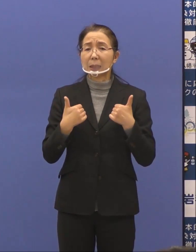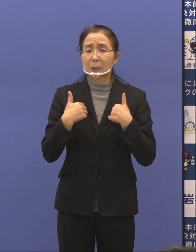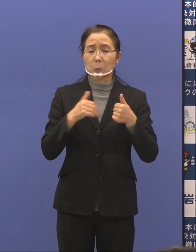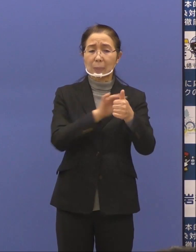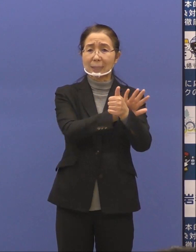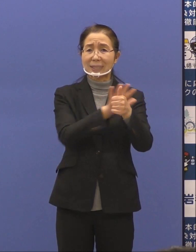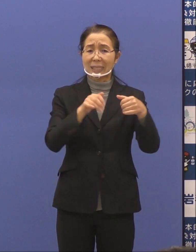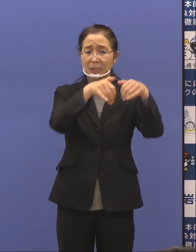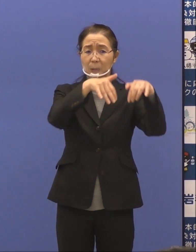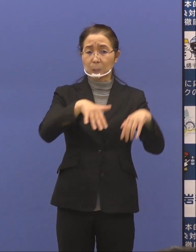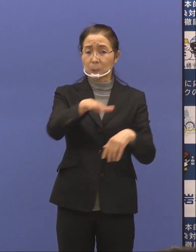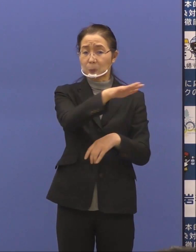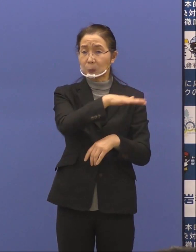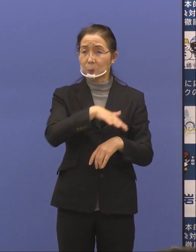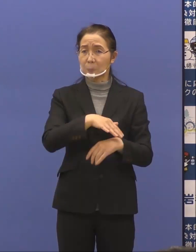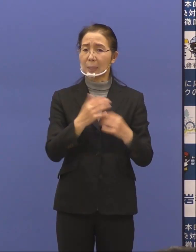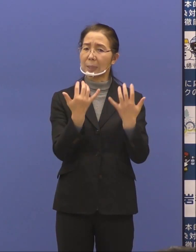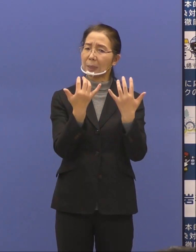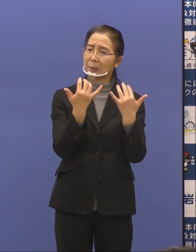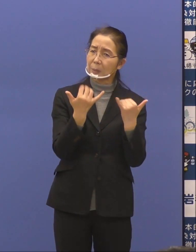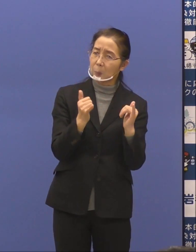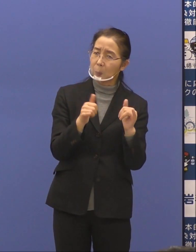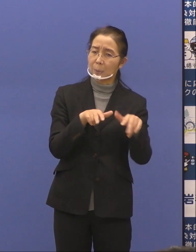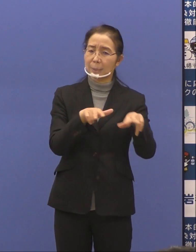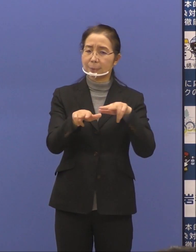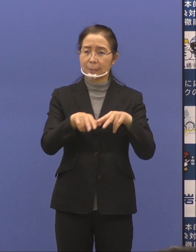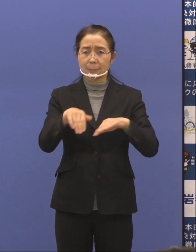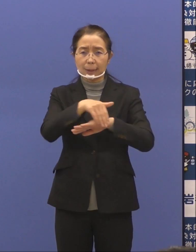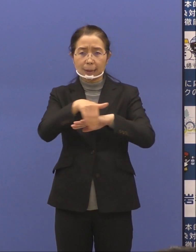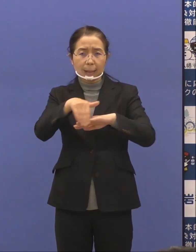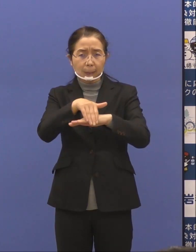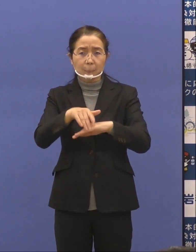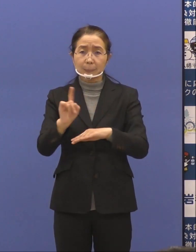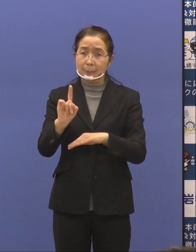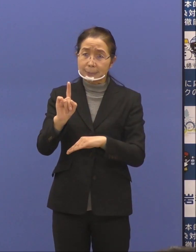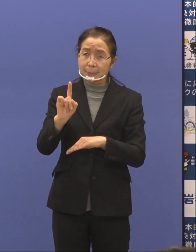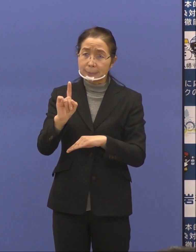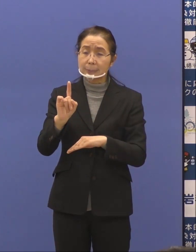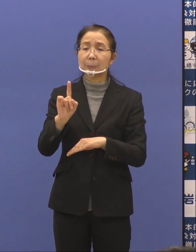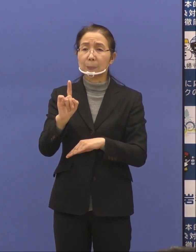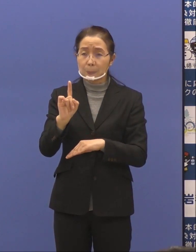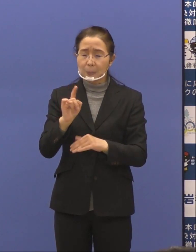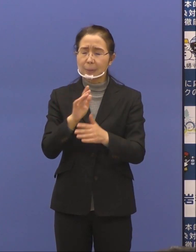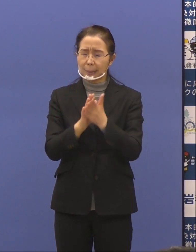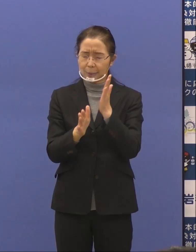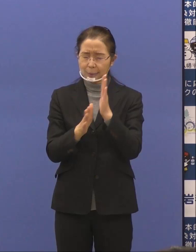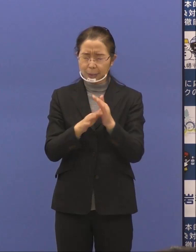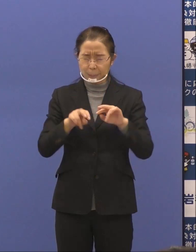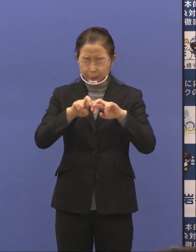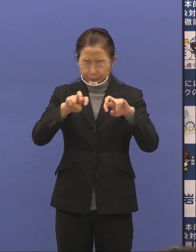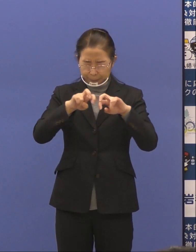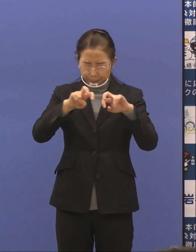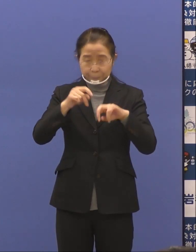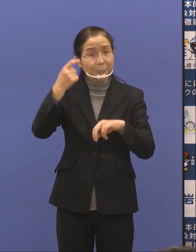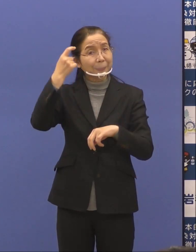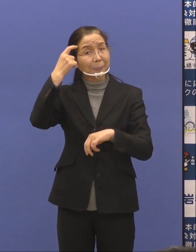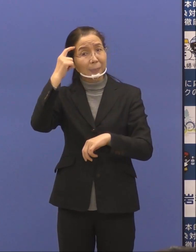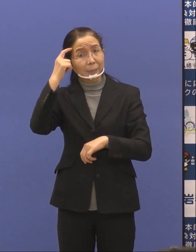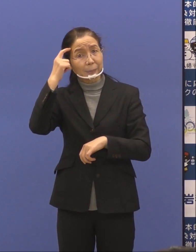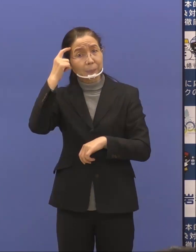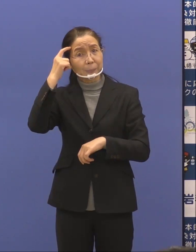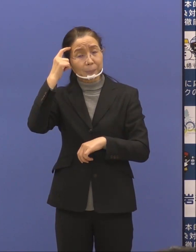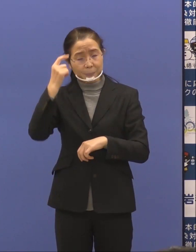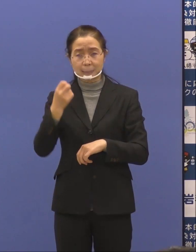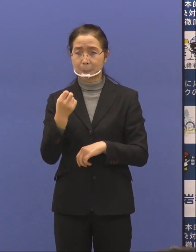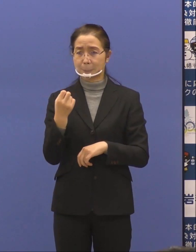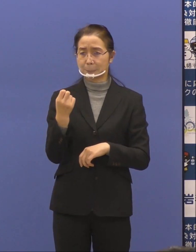どういう内閣なのか、人そして政策ですよね。そこを改めて突き詰めて考えて、